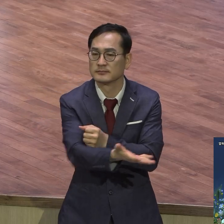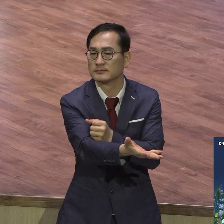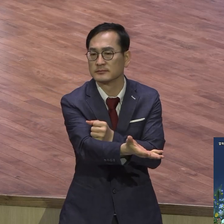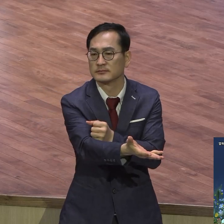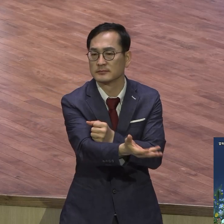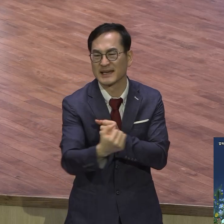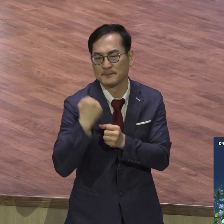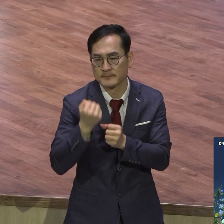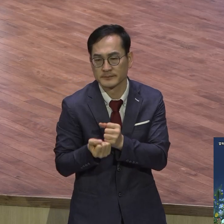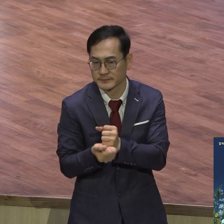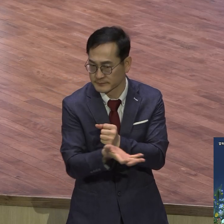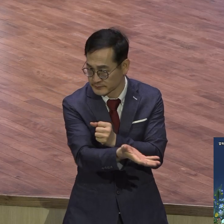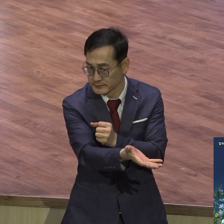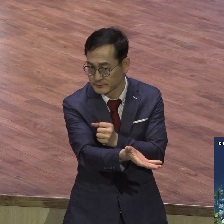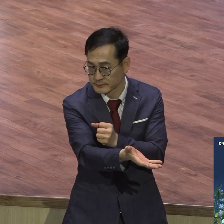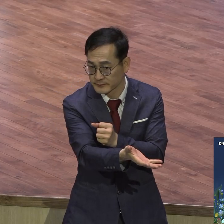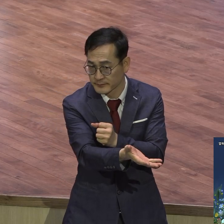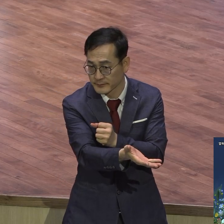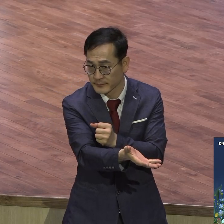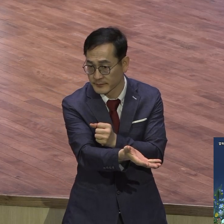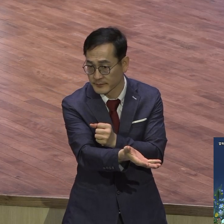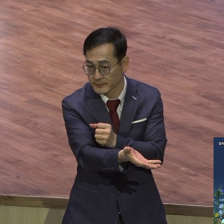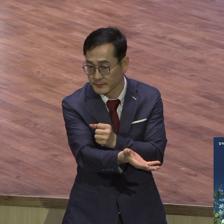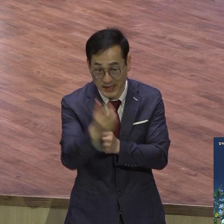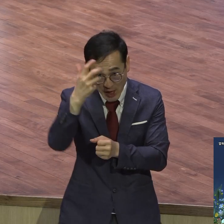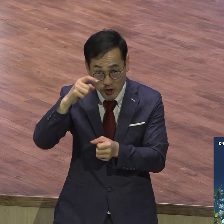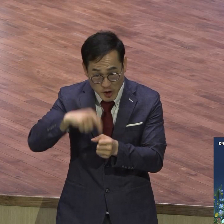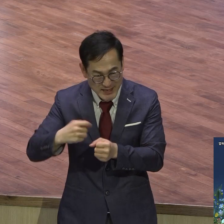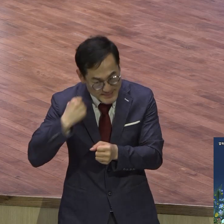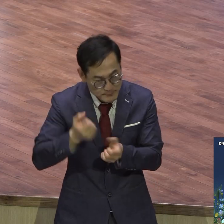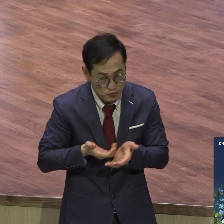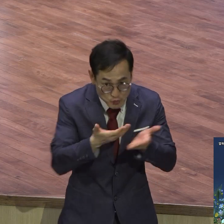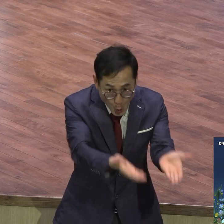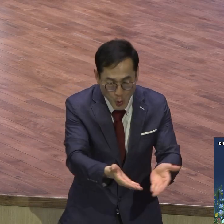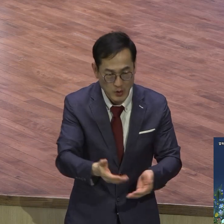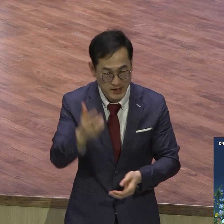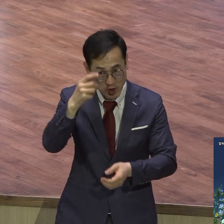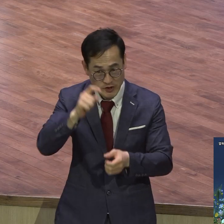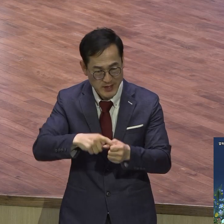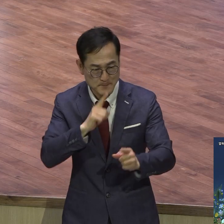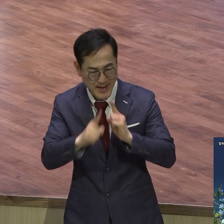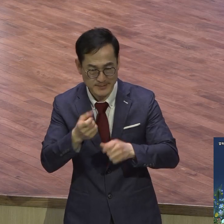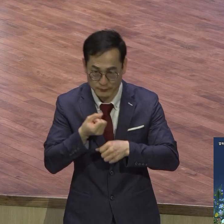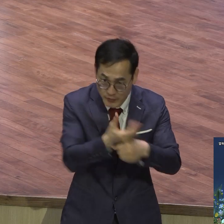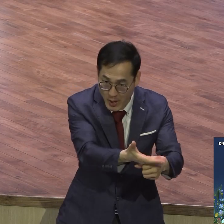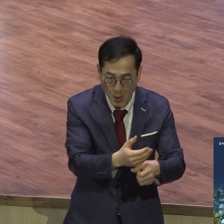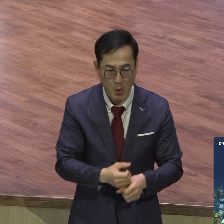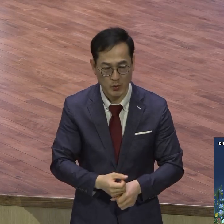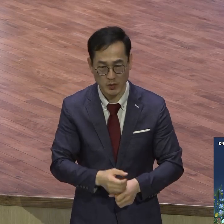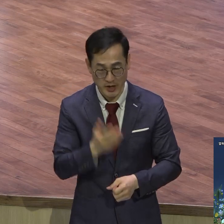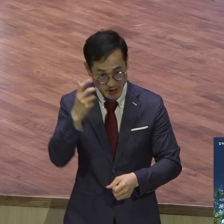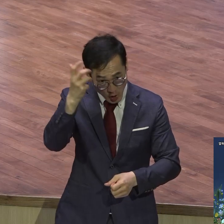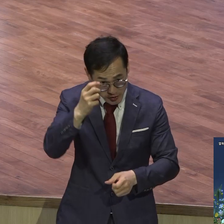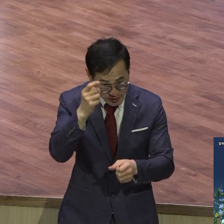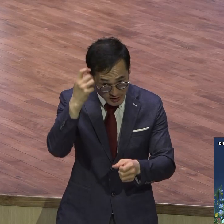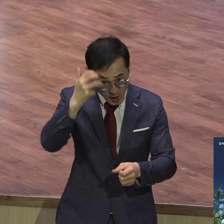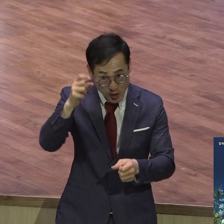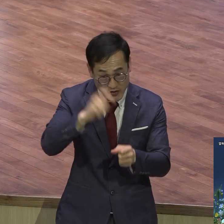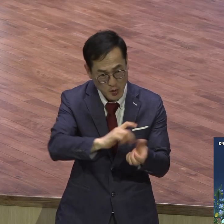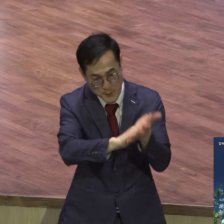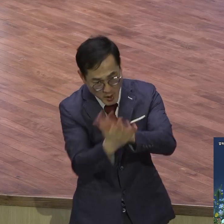힘을 주고 영적인 메시지를 주고 영적인 그런 치유할 수 있는 그런 힘이 오직